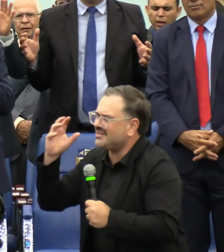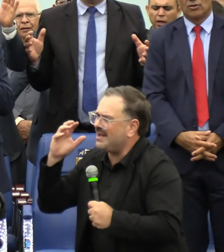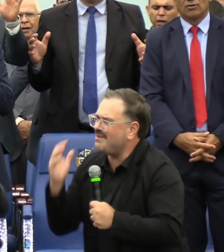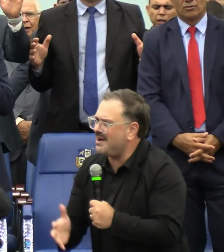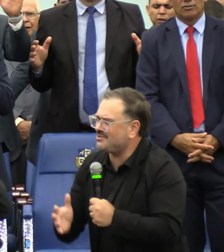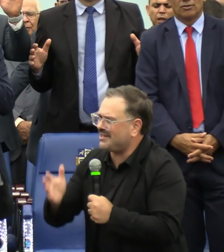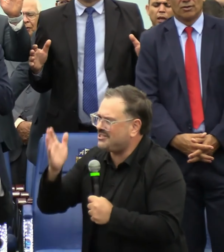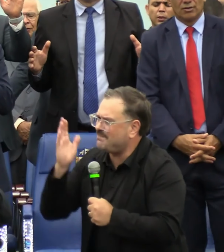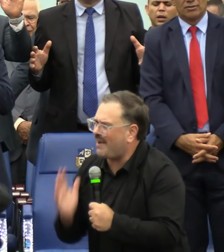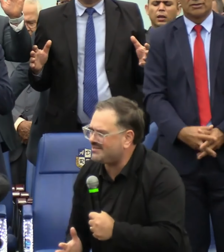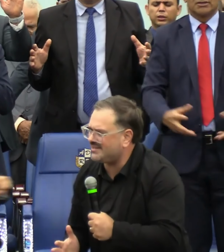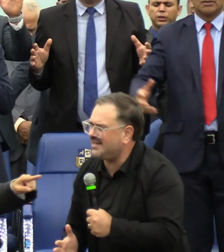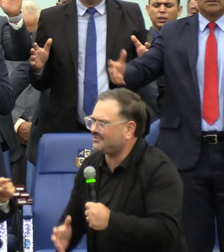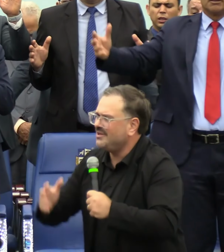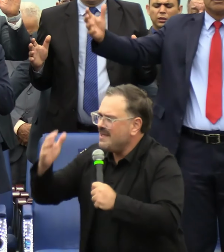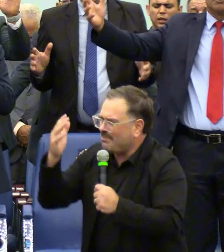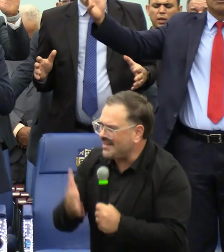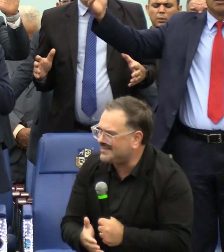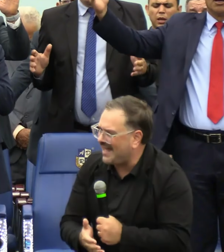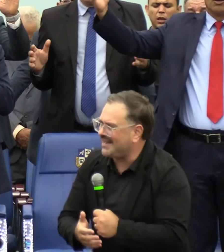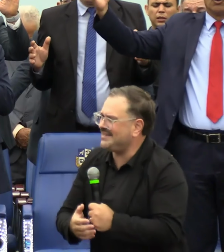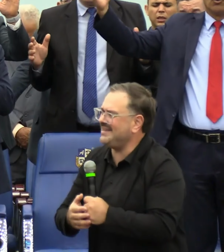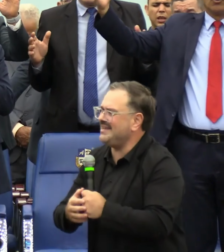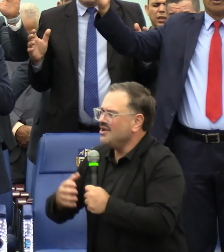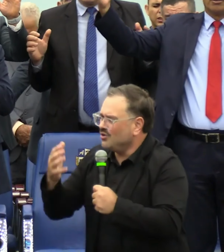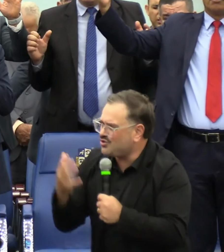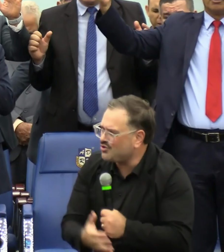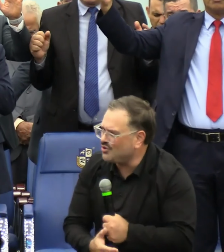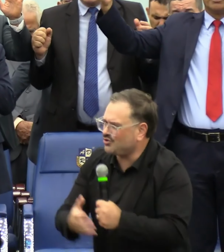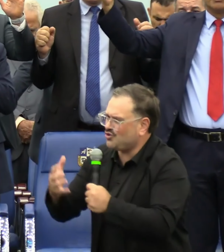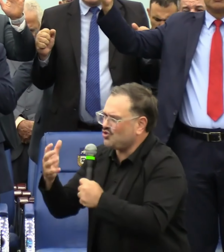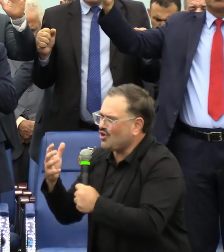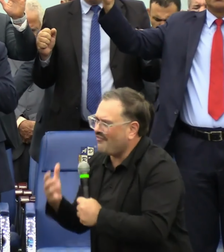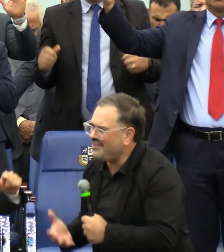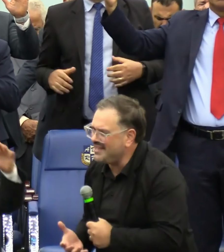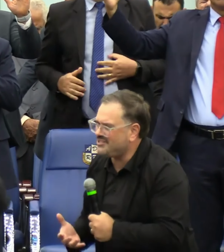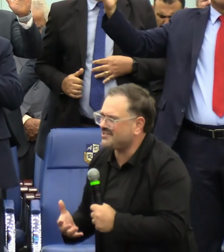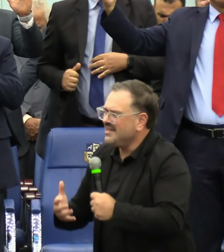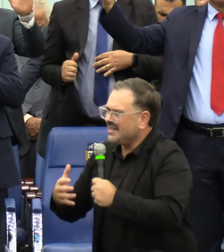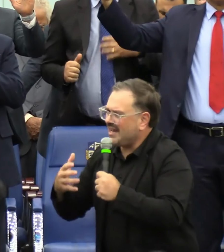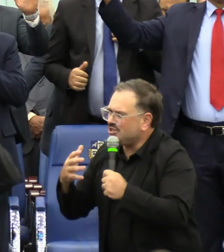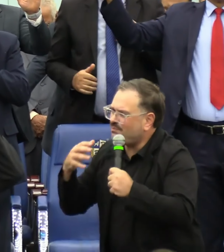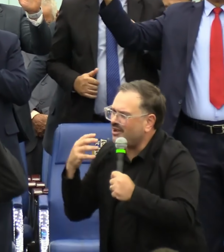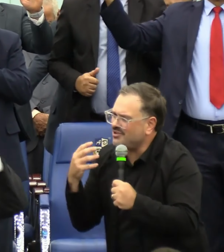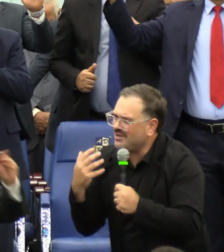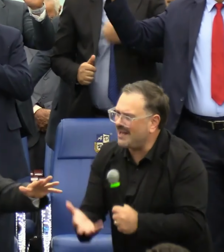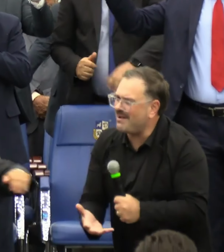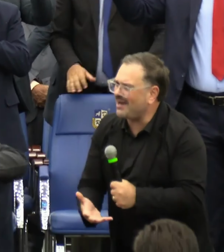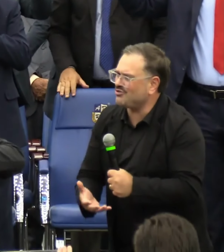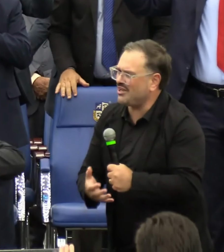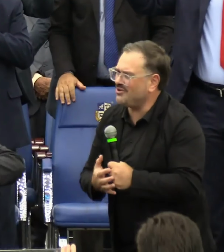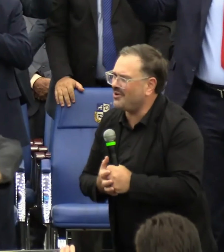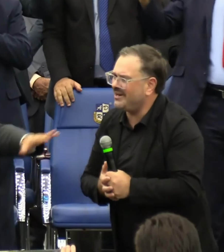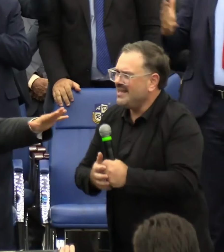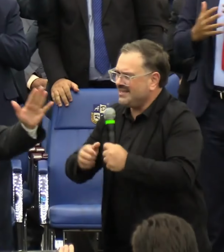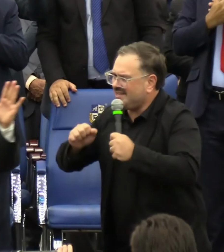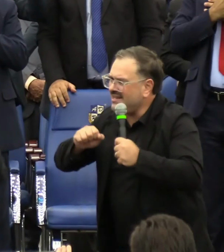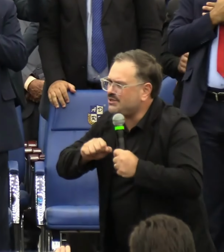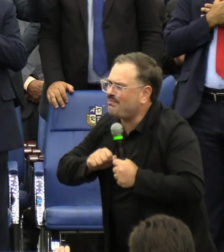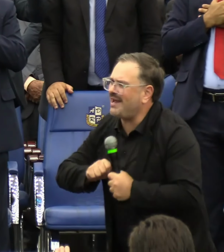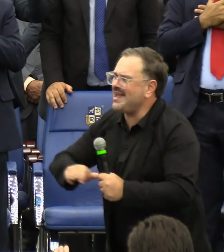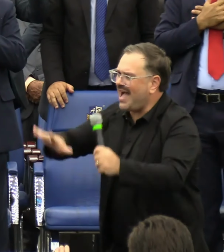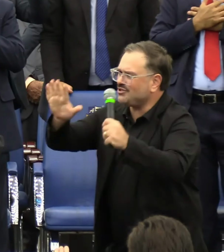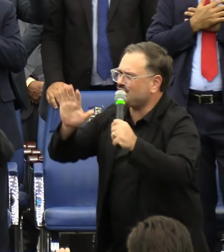Nós clamamos a Ti, Pai Santo, para estar aqui, os surdos, os ouvintes, que eles possam clamar ao Senhor e